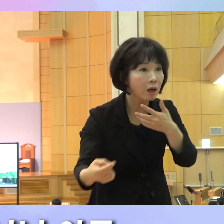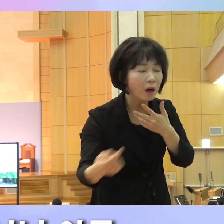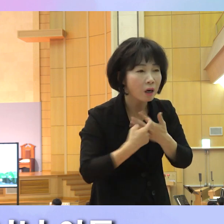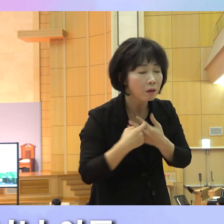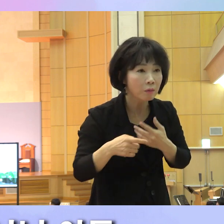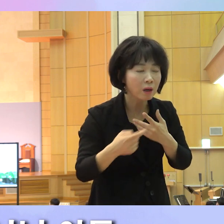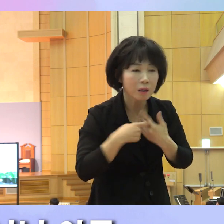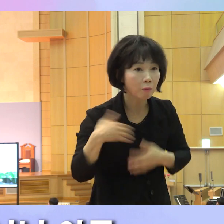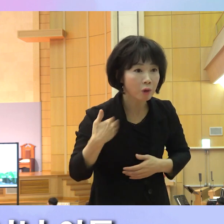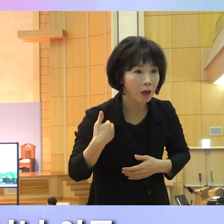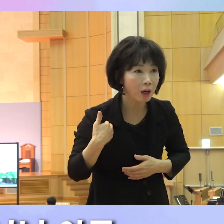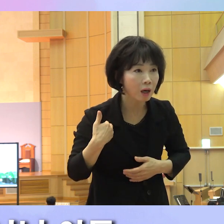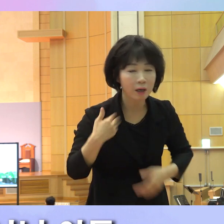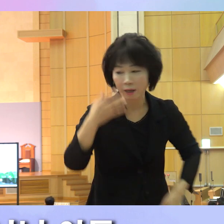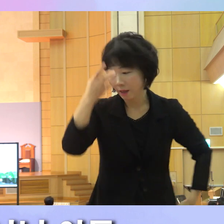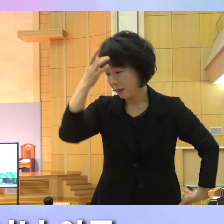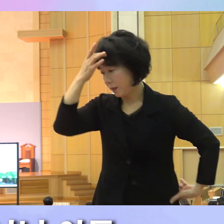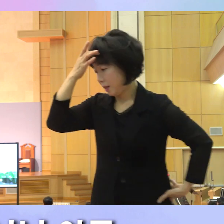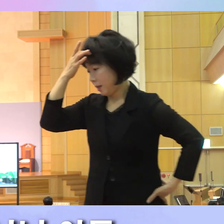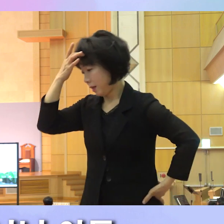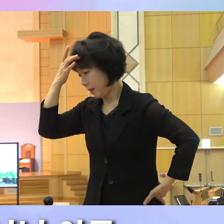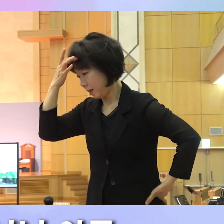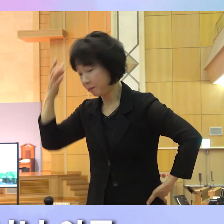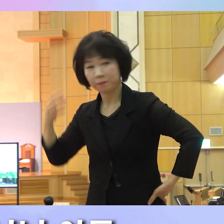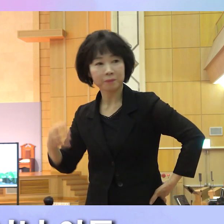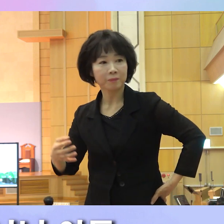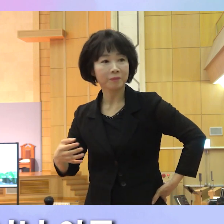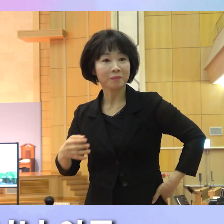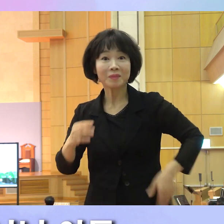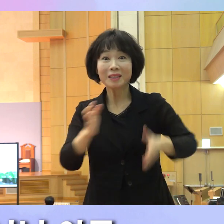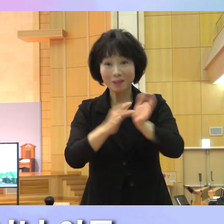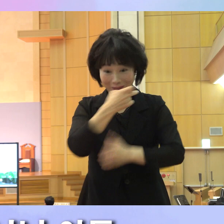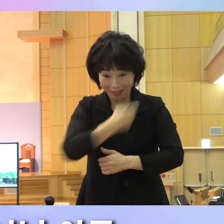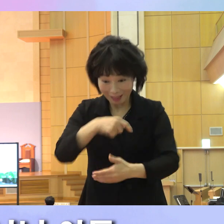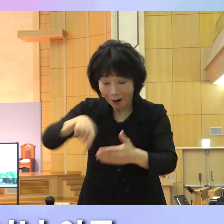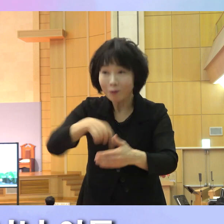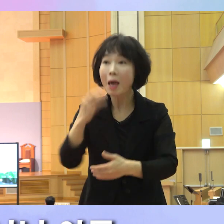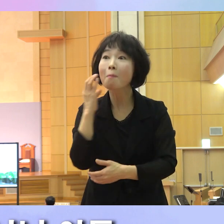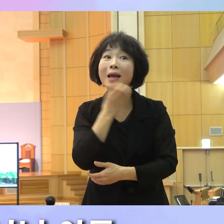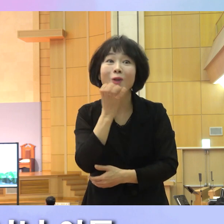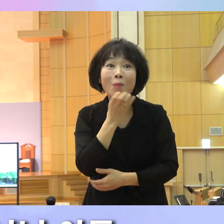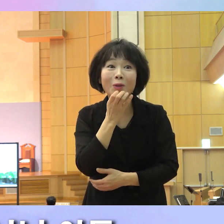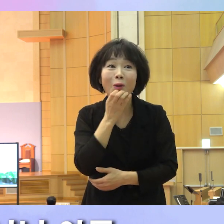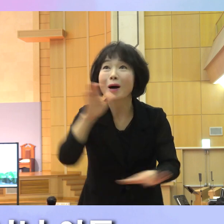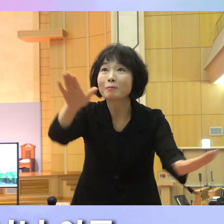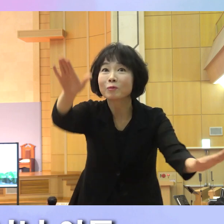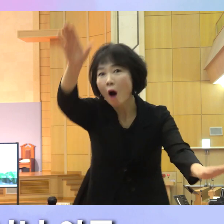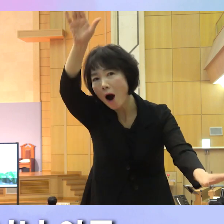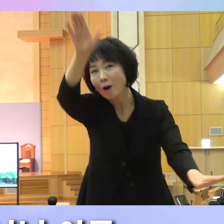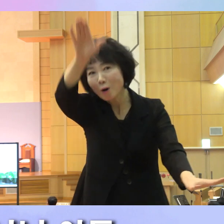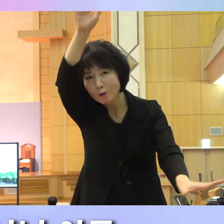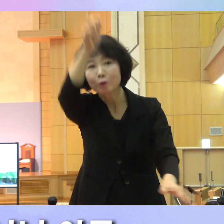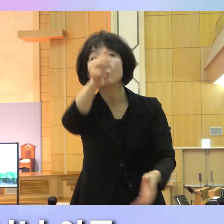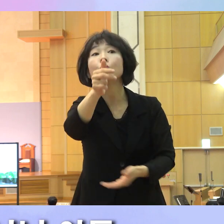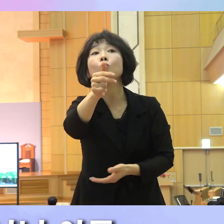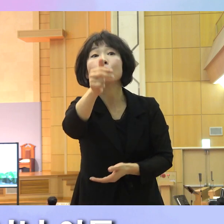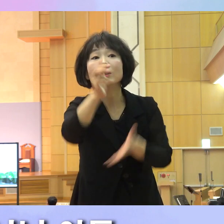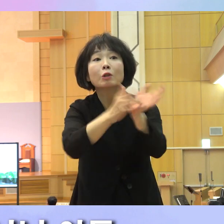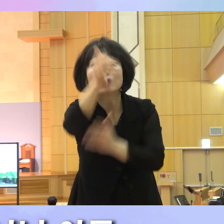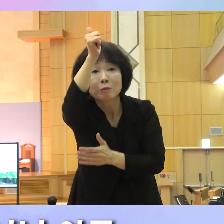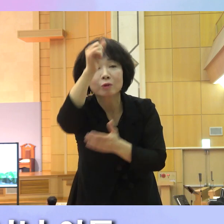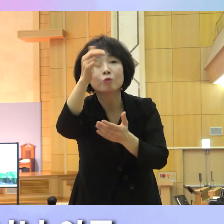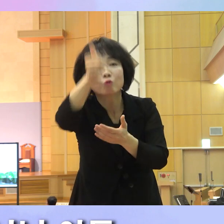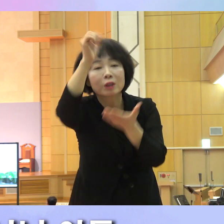어떤 하나님이라고 했어요? 살아계신 하나님이십니다. 예수께서 대답하여 가라사대 바요나 시몬아